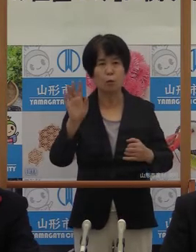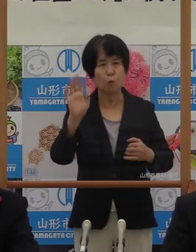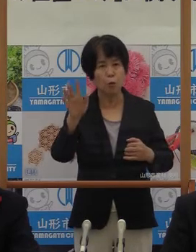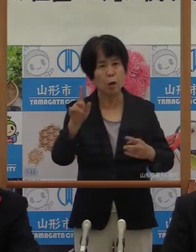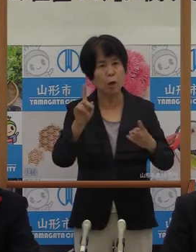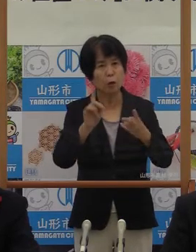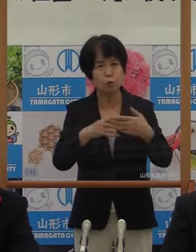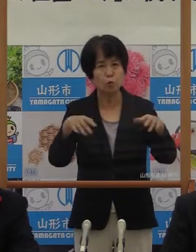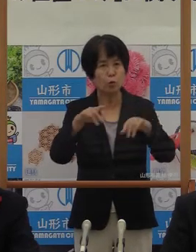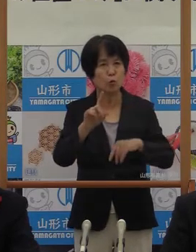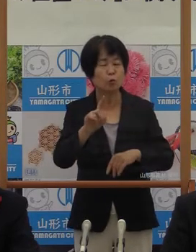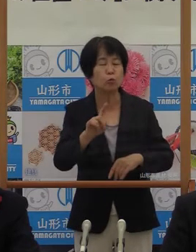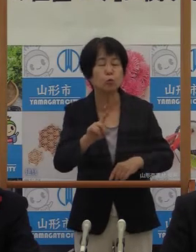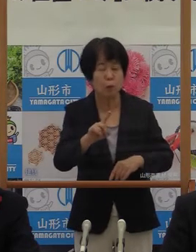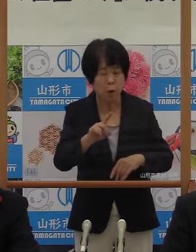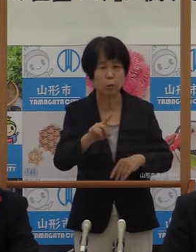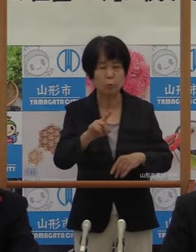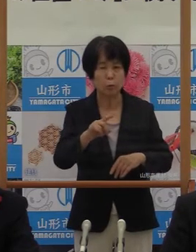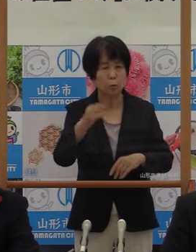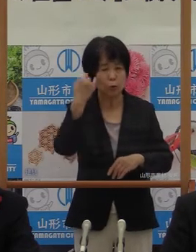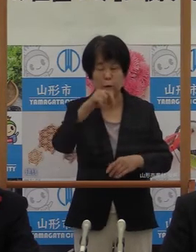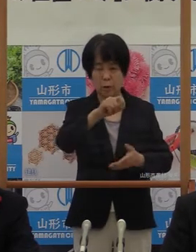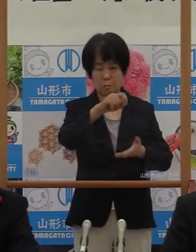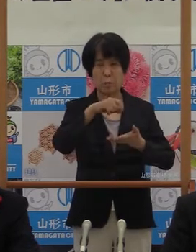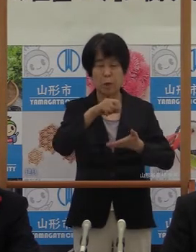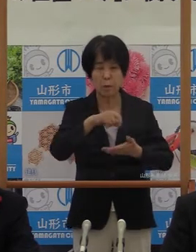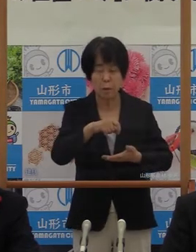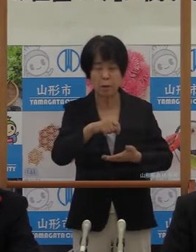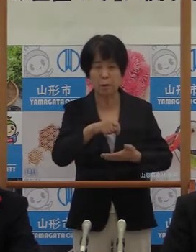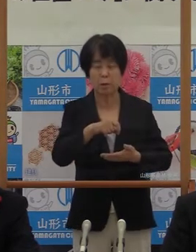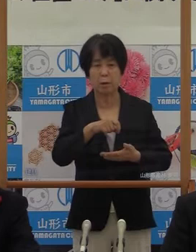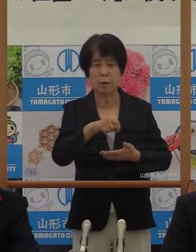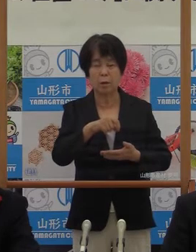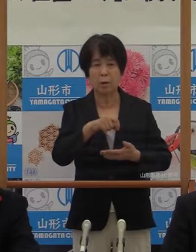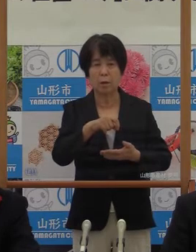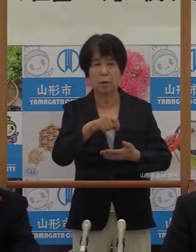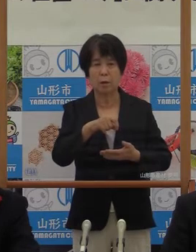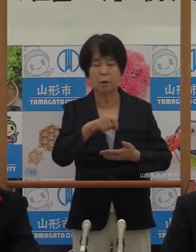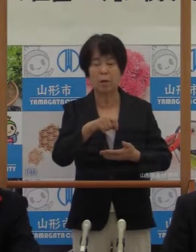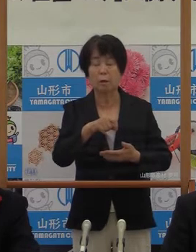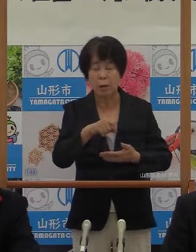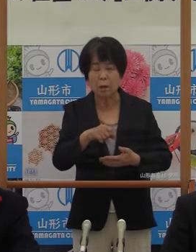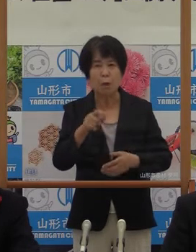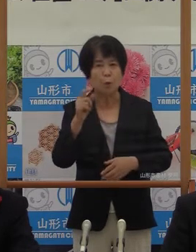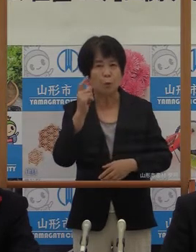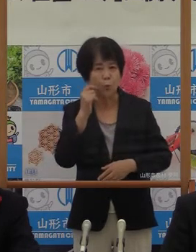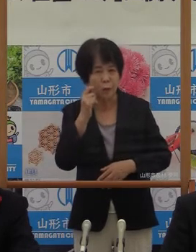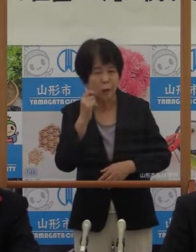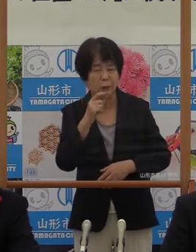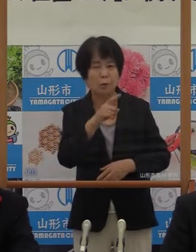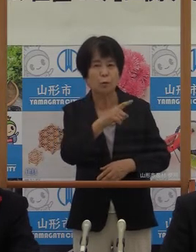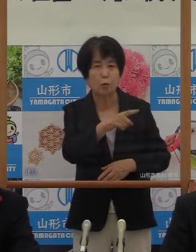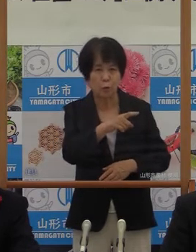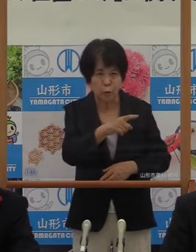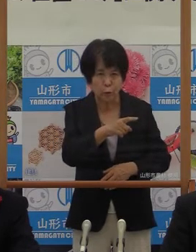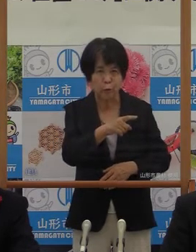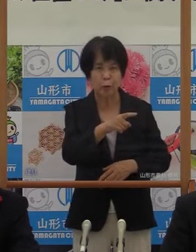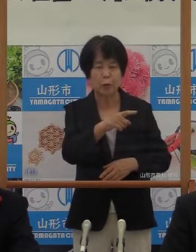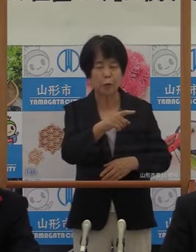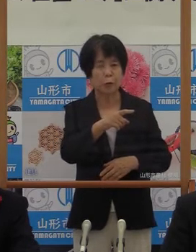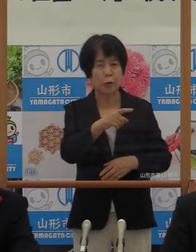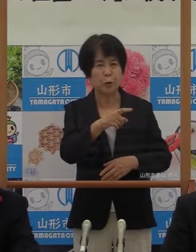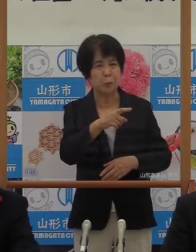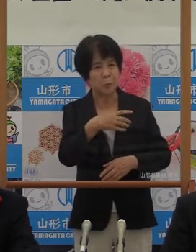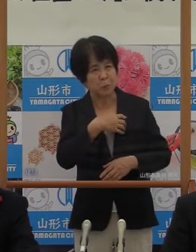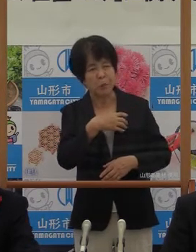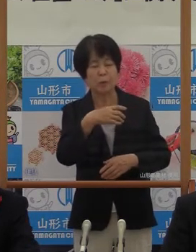声あるいはそのご関心の声はいただいておりますので、まあ、もしかしたらですね、そういう方々から何らかのお話もあるかも